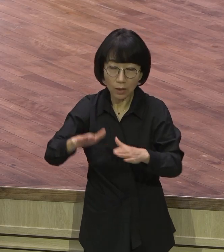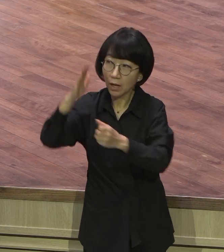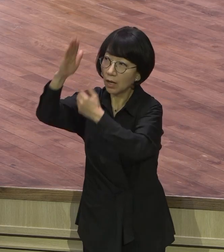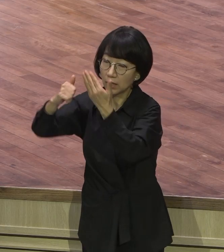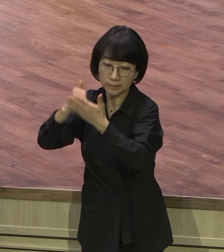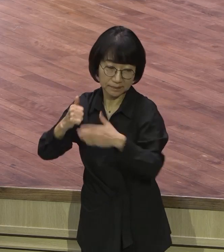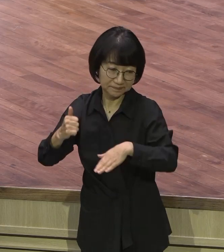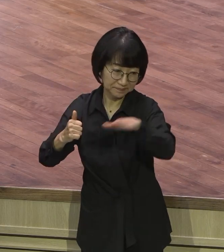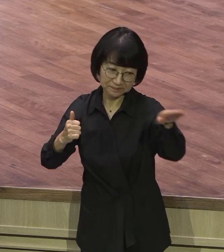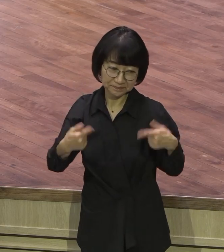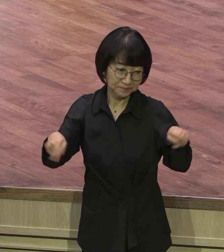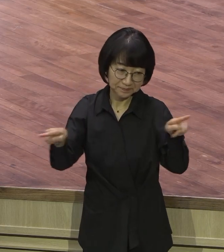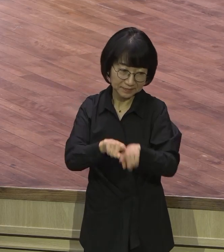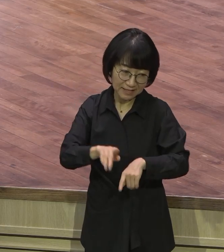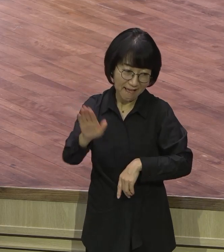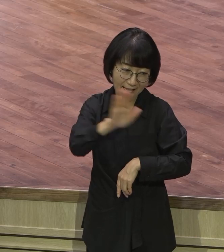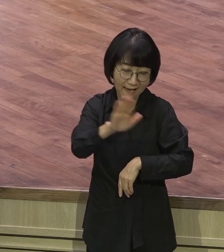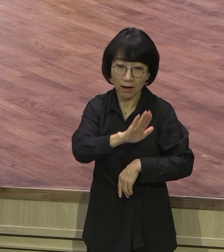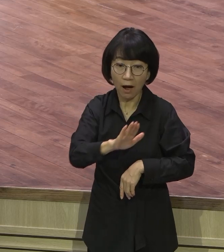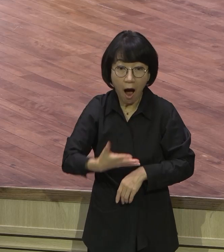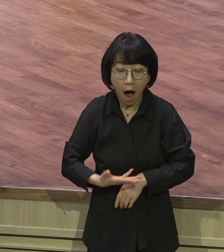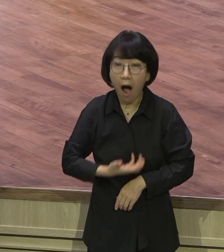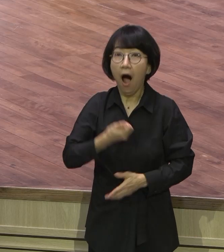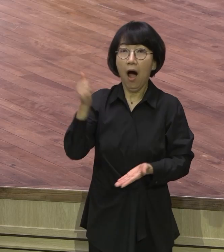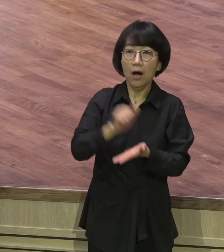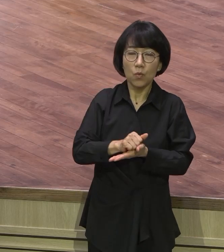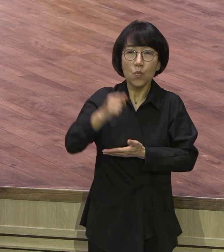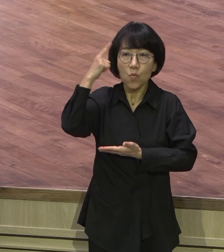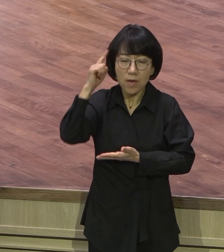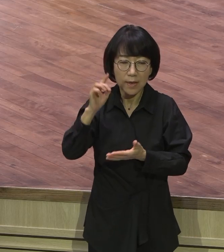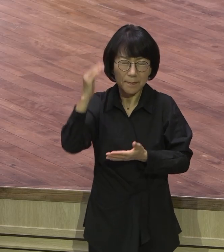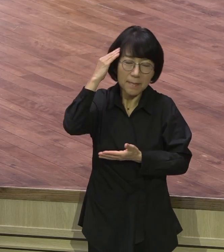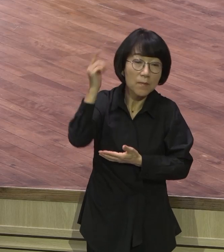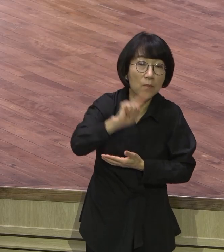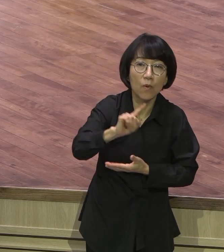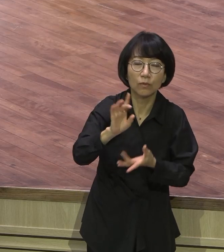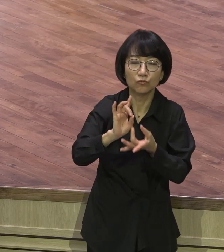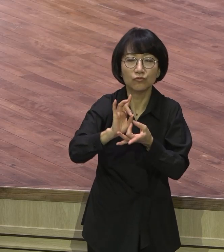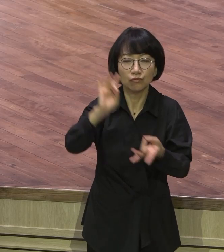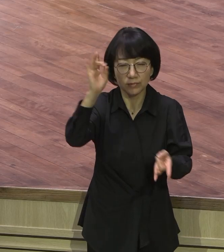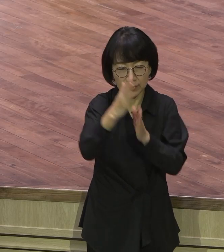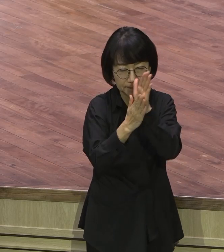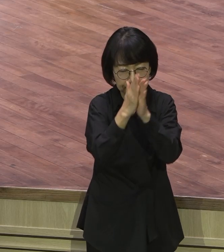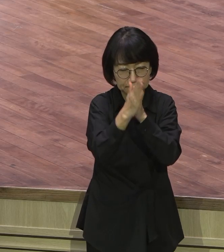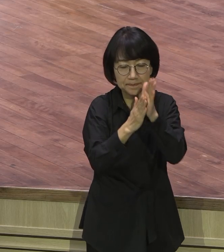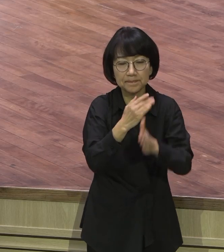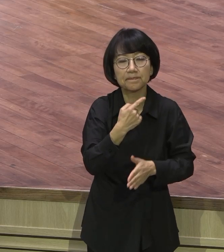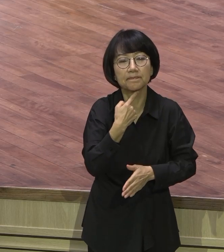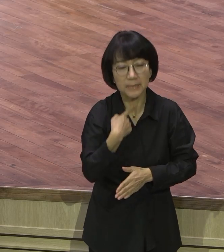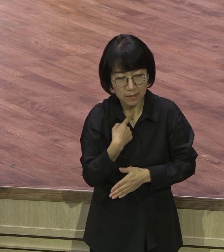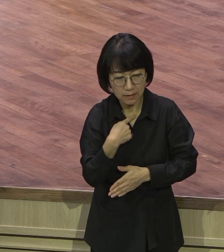얼마나 놀라운 말입니까? 얼마나 무서운 말입니까?